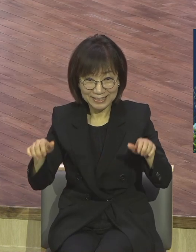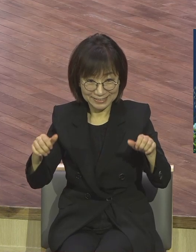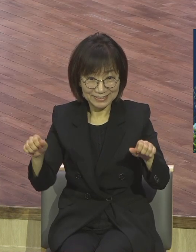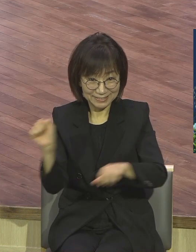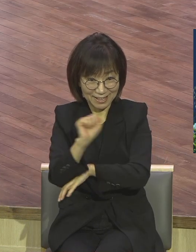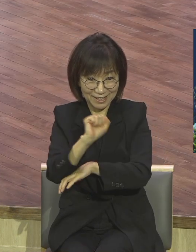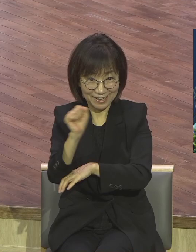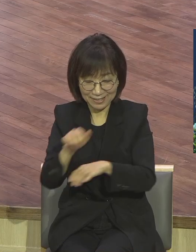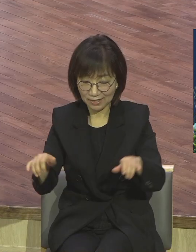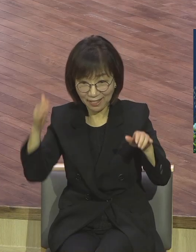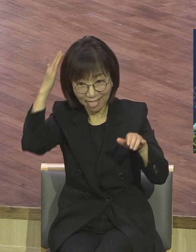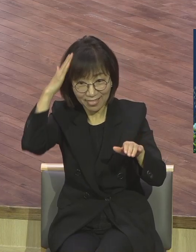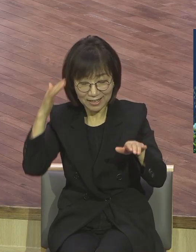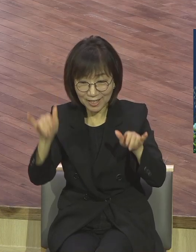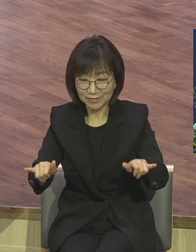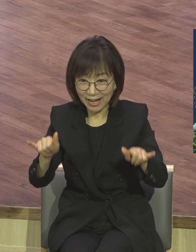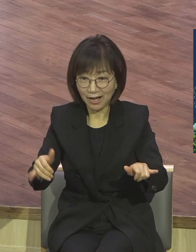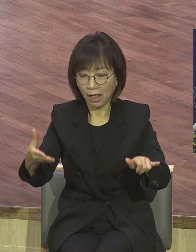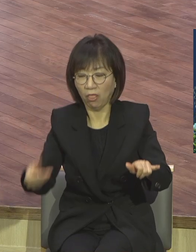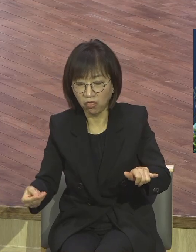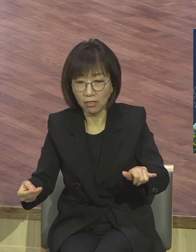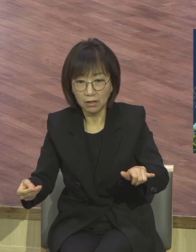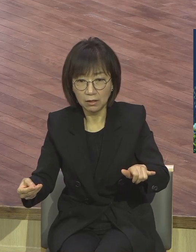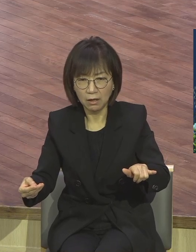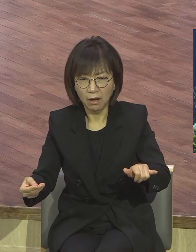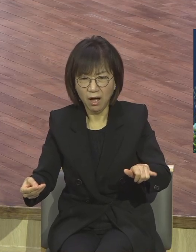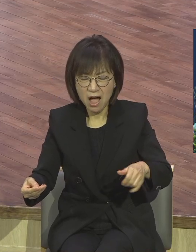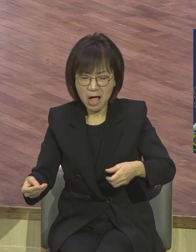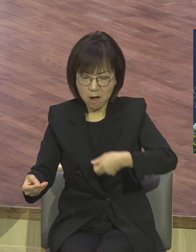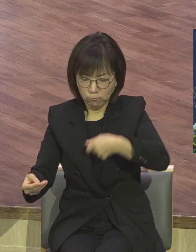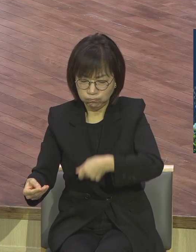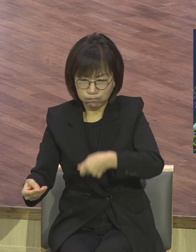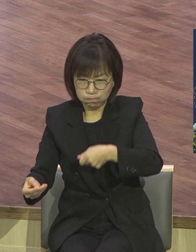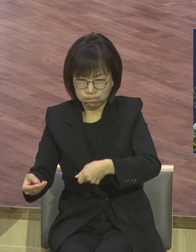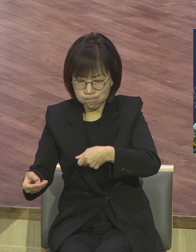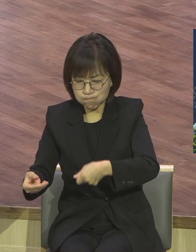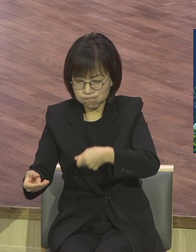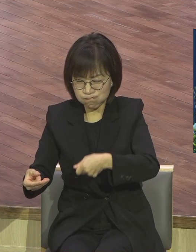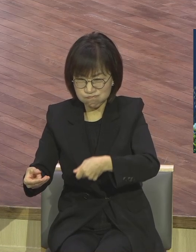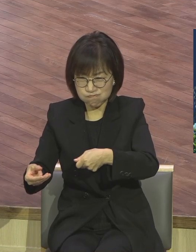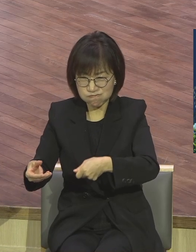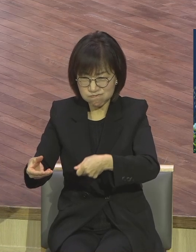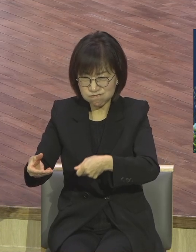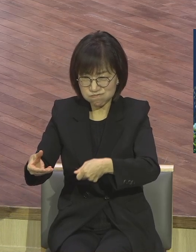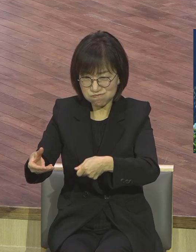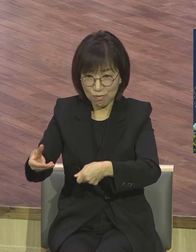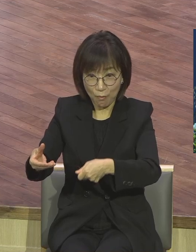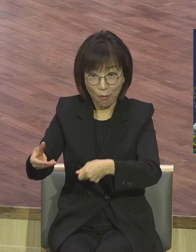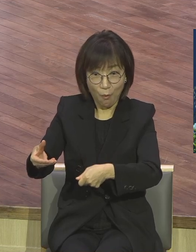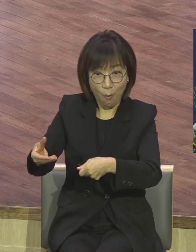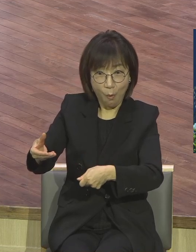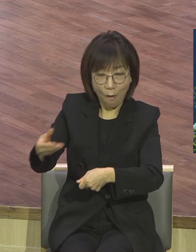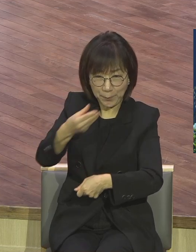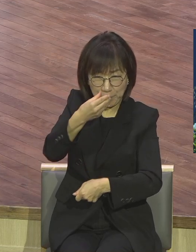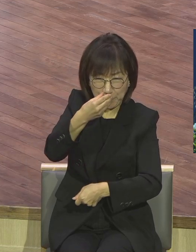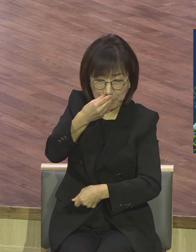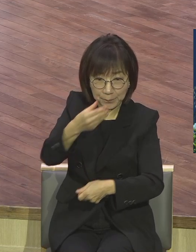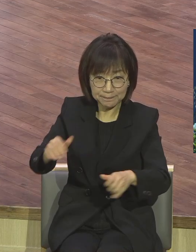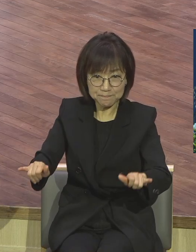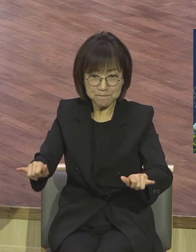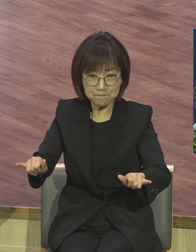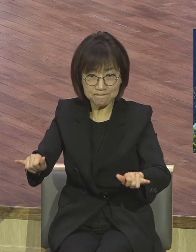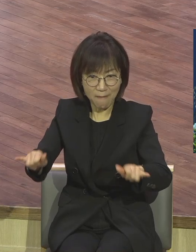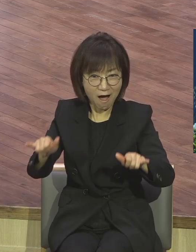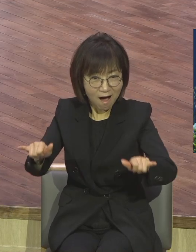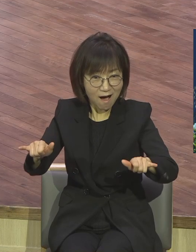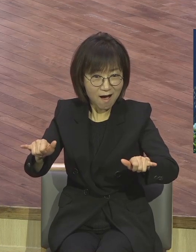그러면서 자부심 타이어에 바람을 넣는 건상한 방법을 제시했습니다. 그거는요, 아무런 이유 없이